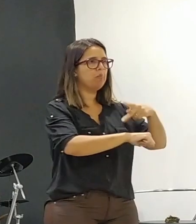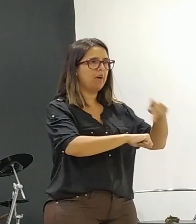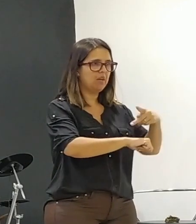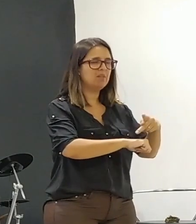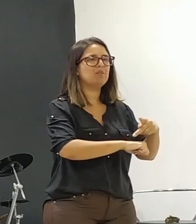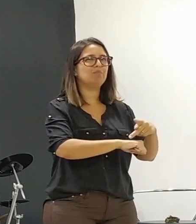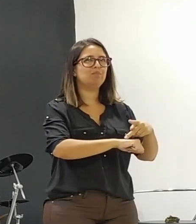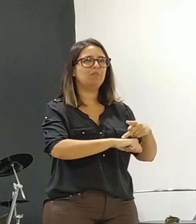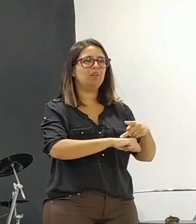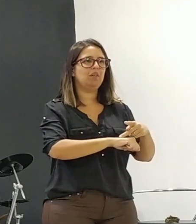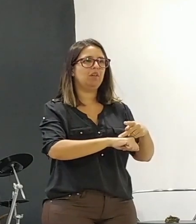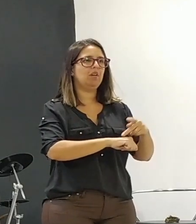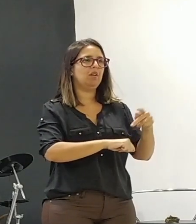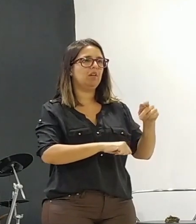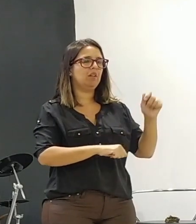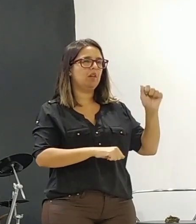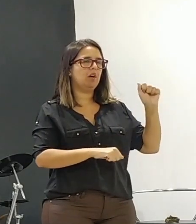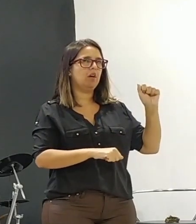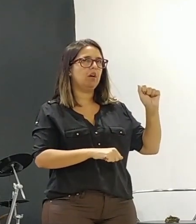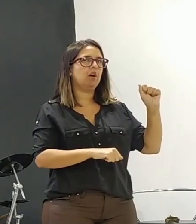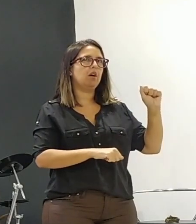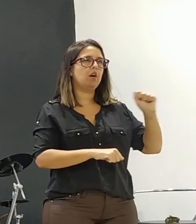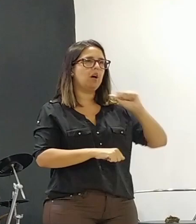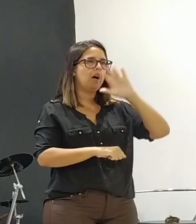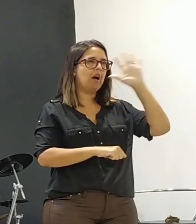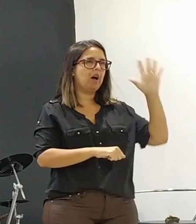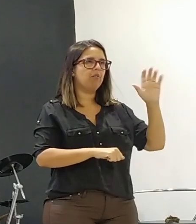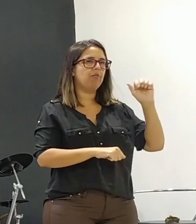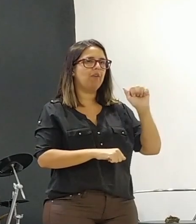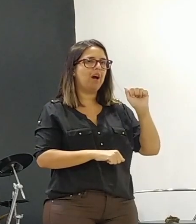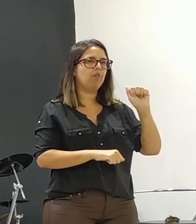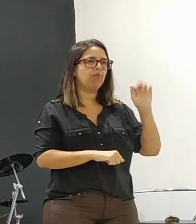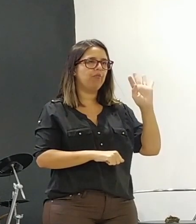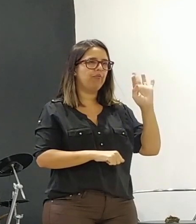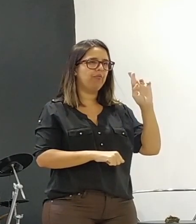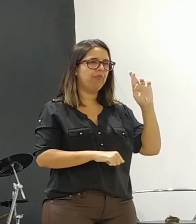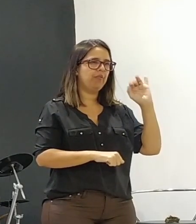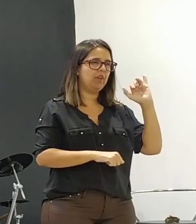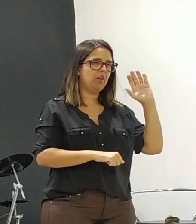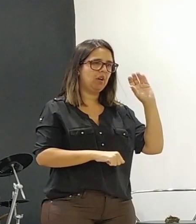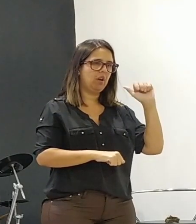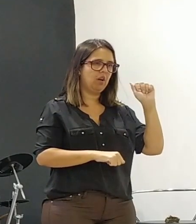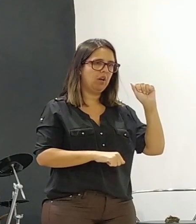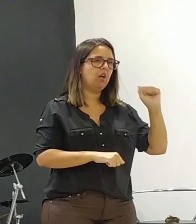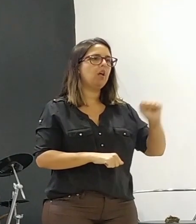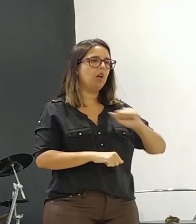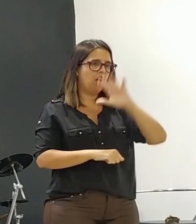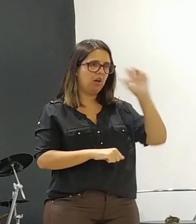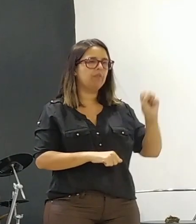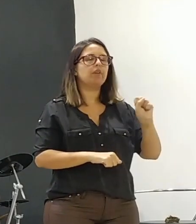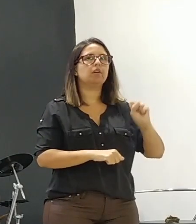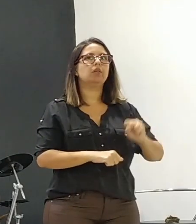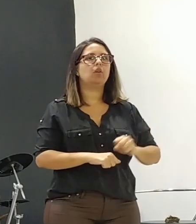Rodrigo? Os caras iam matando. Aí eu estava vendo uma pessoa e eu estava falando assim: o cara dava um